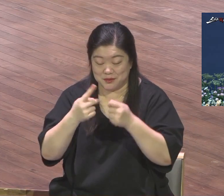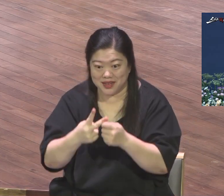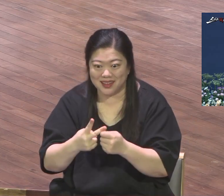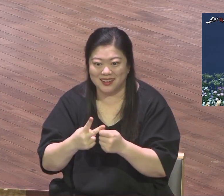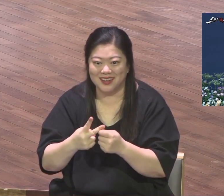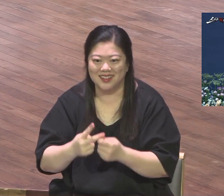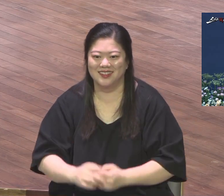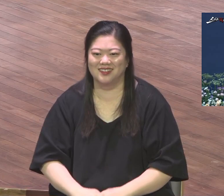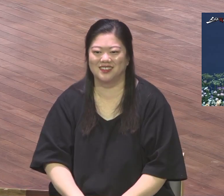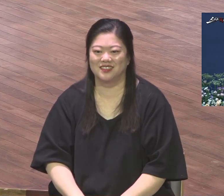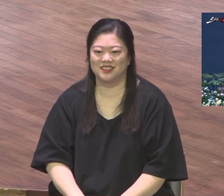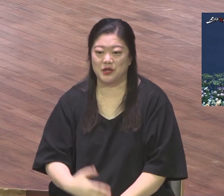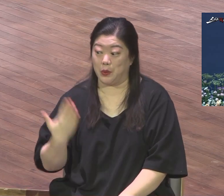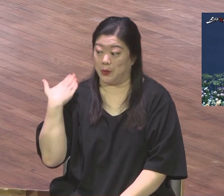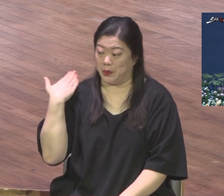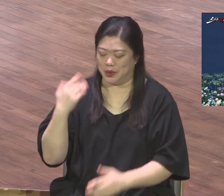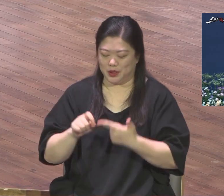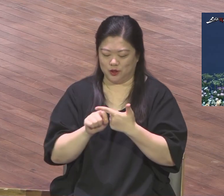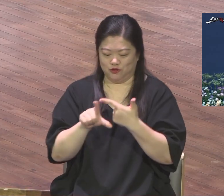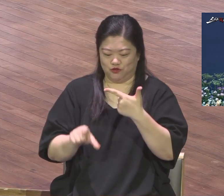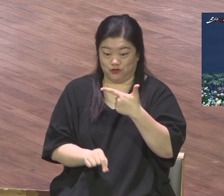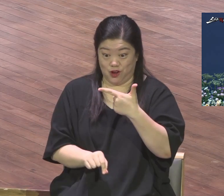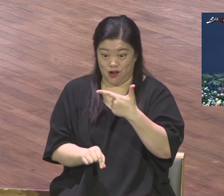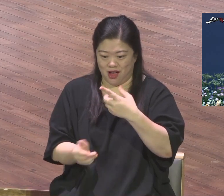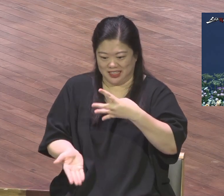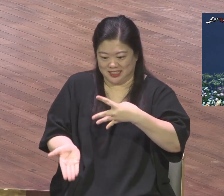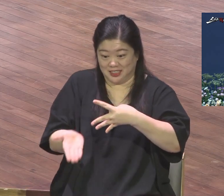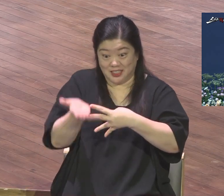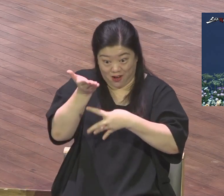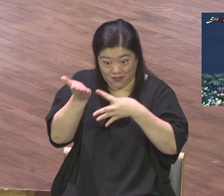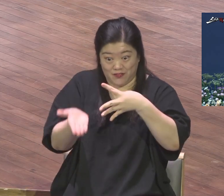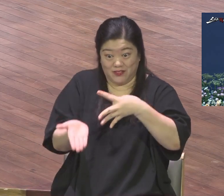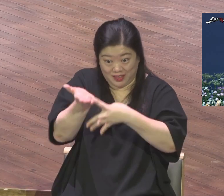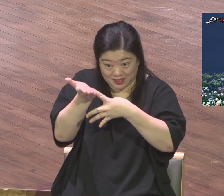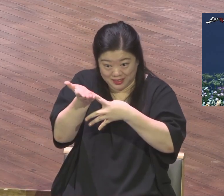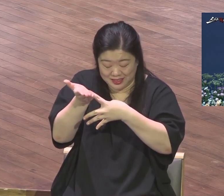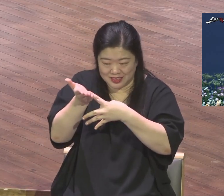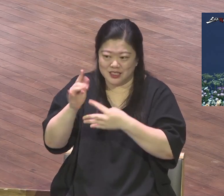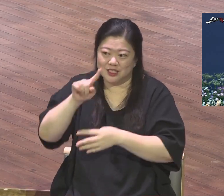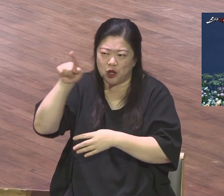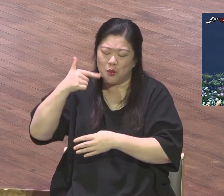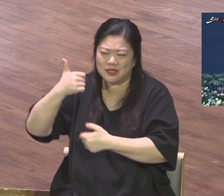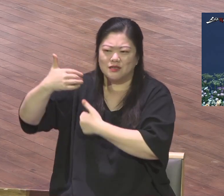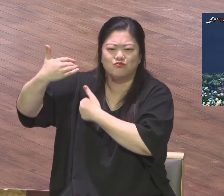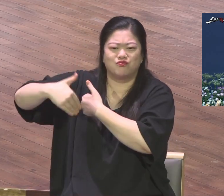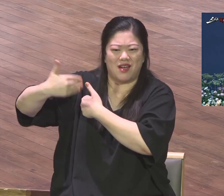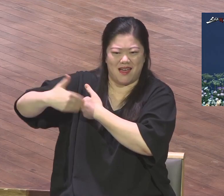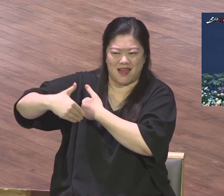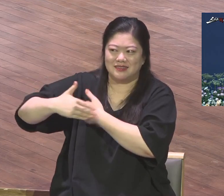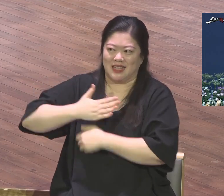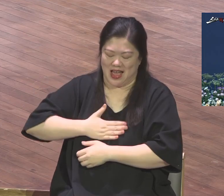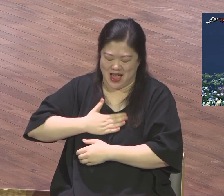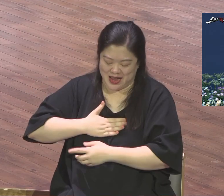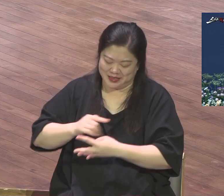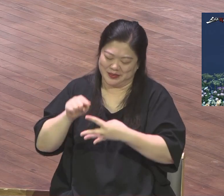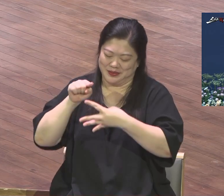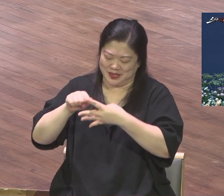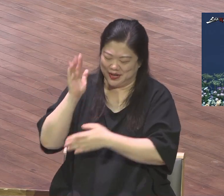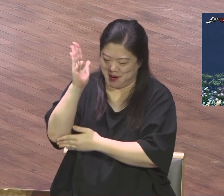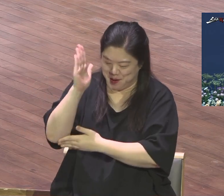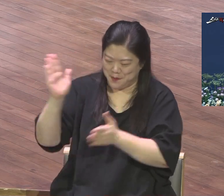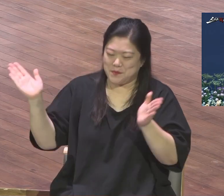지난 6월 첫 주일에 제가 이 자리에서 설교를 하고 집에